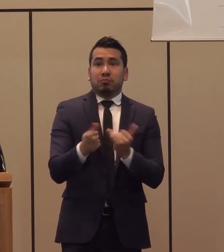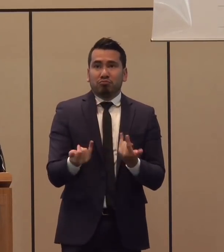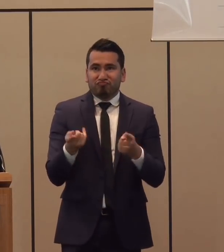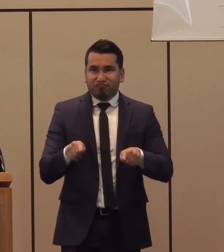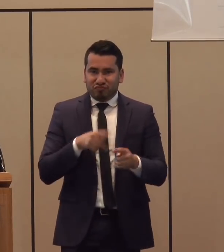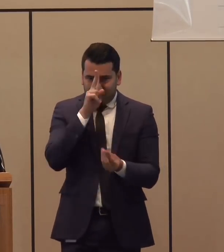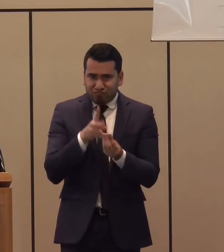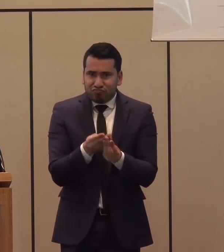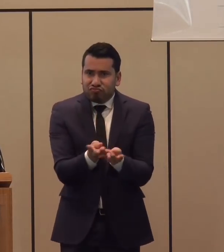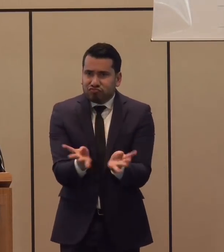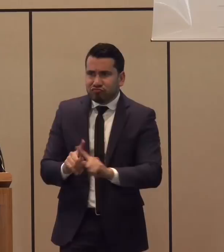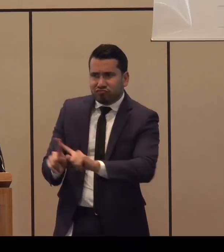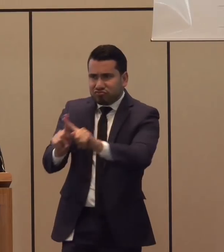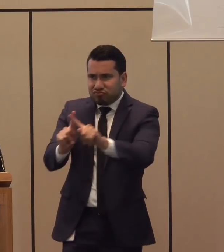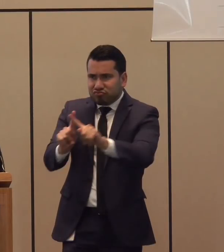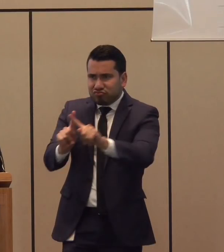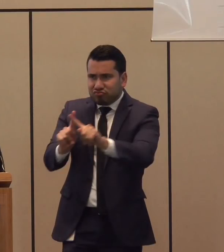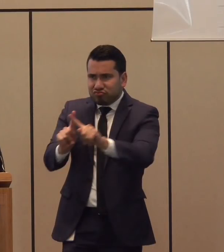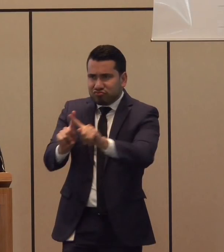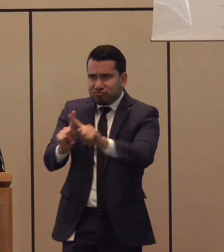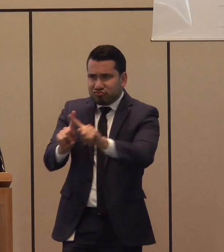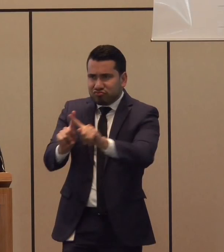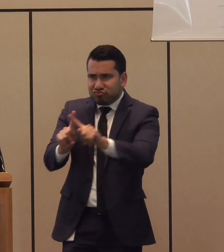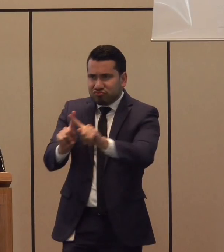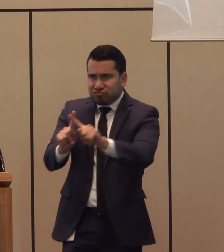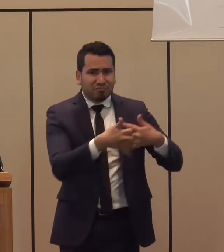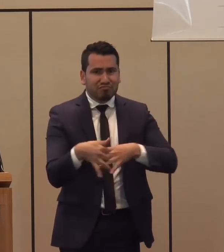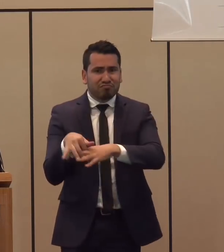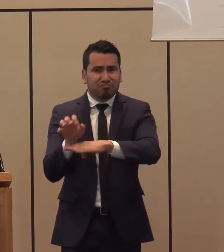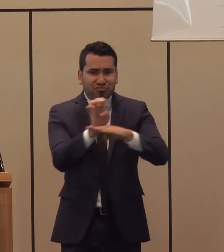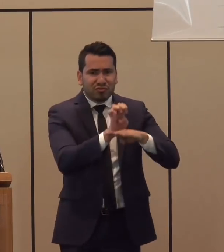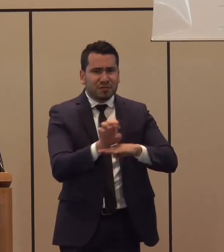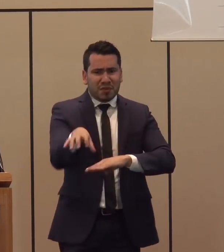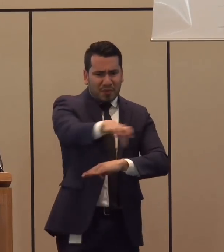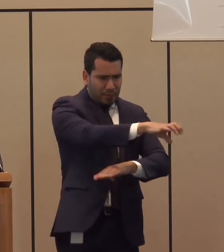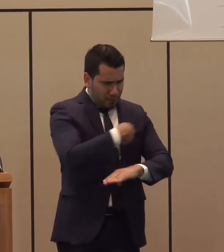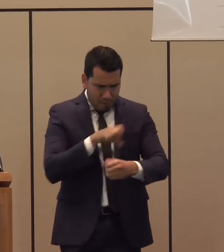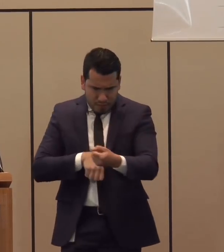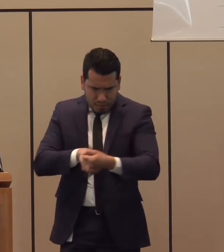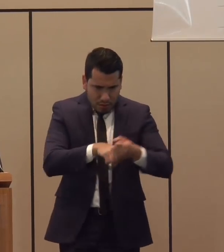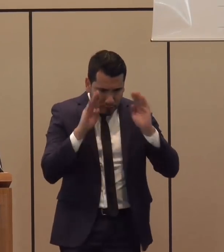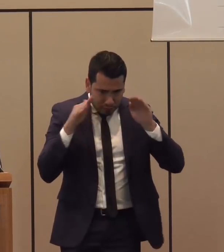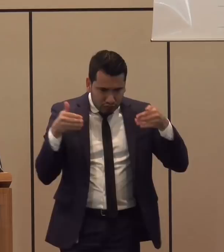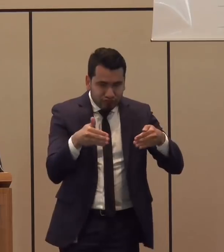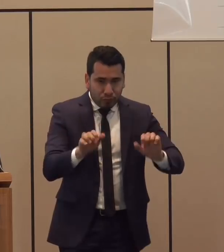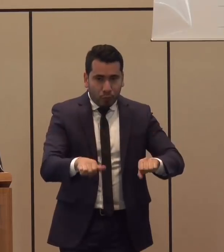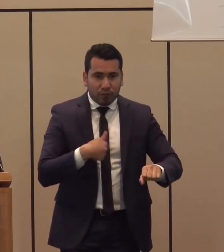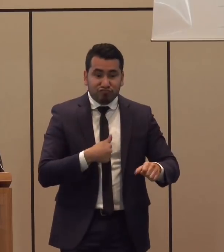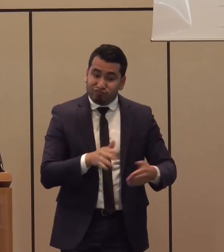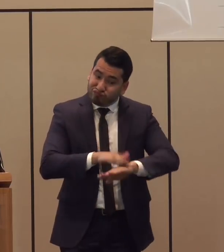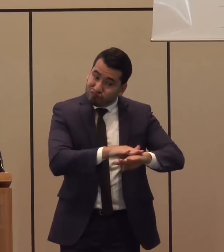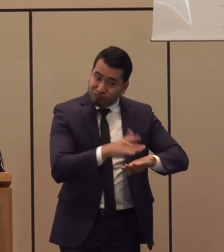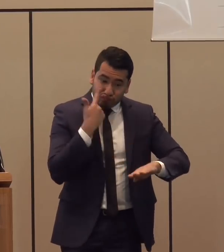de los retos es apoyar más a las empresas trabajar con las empresas en aumentar esa oferta exportadora